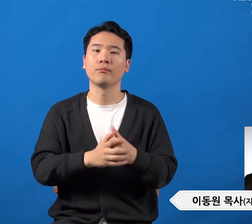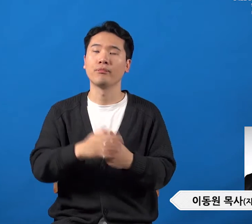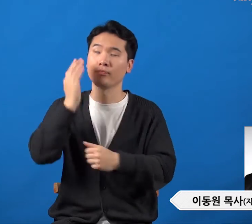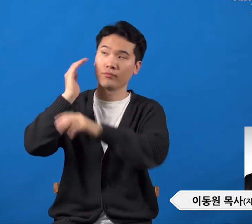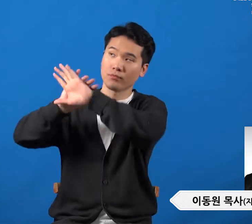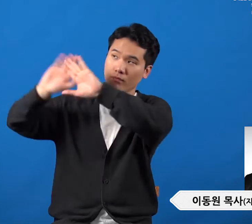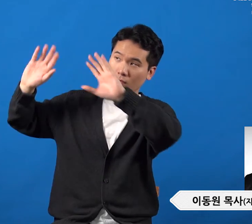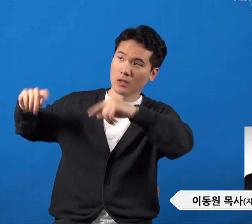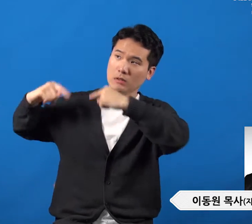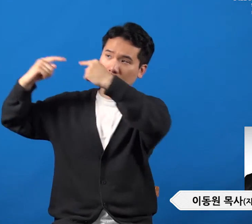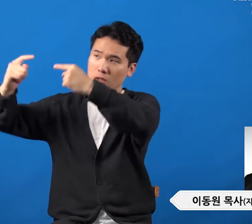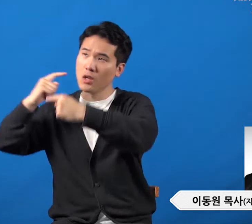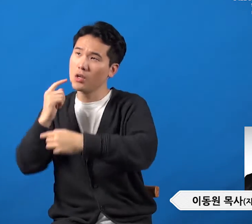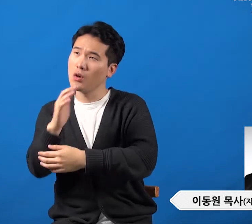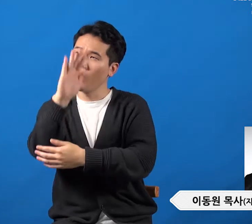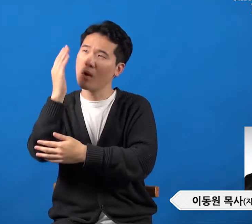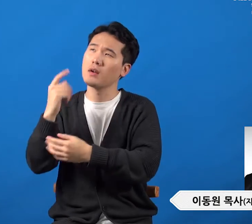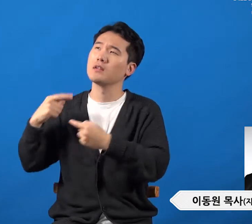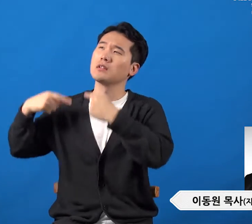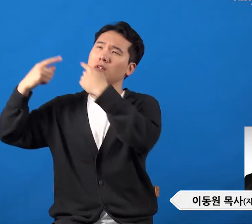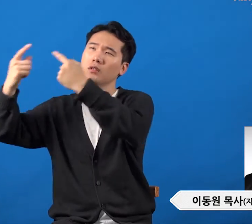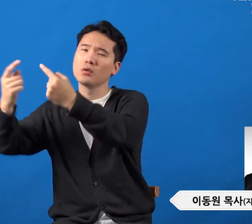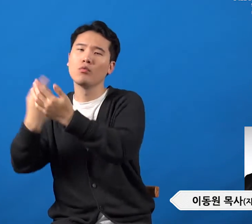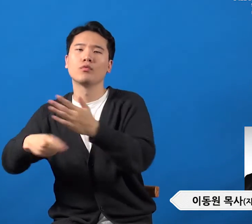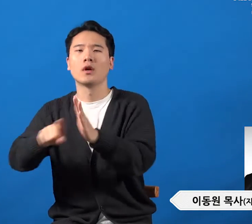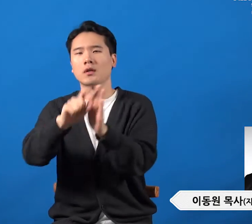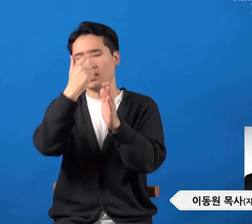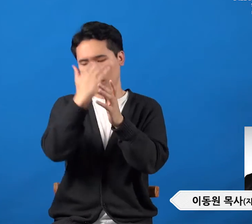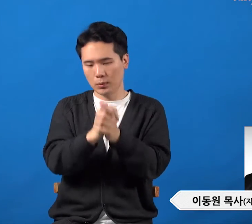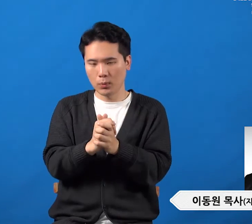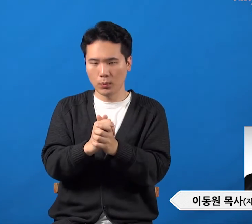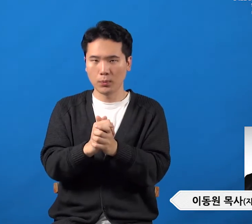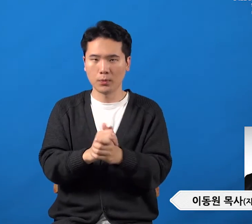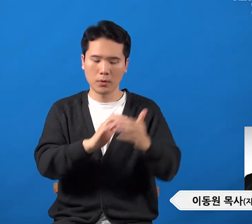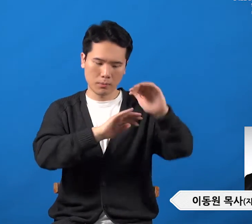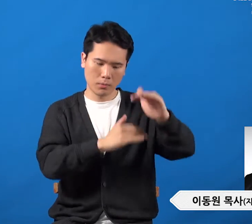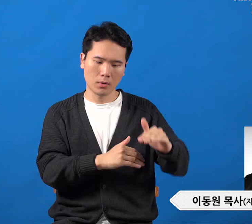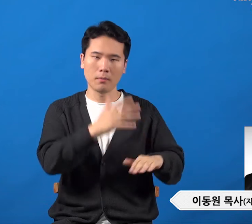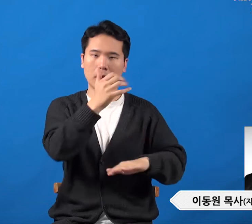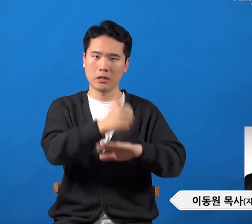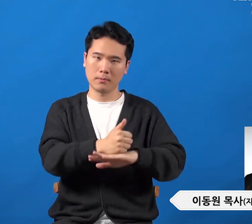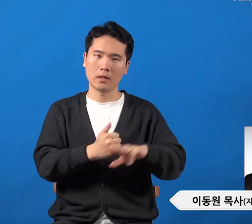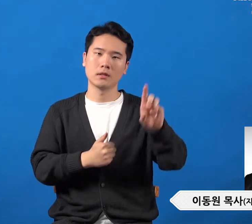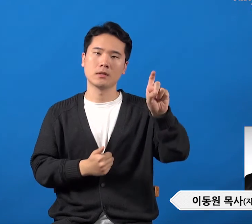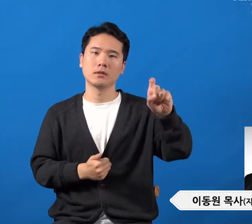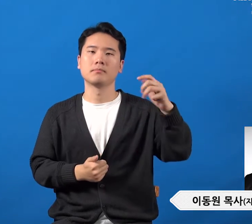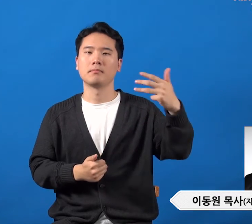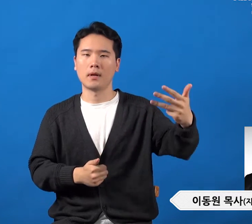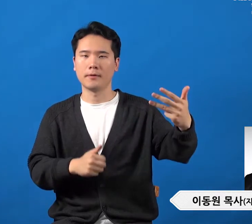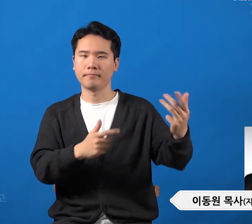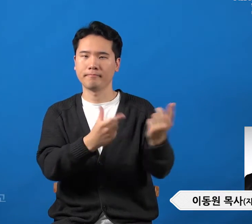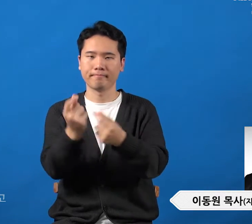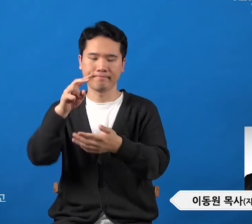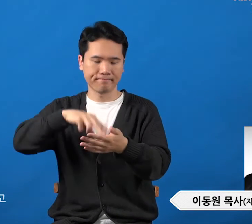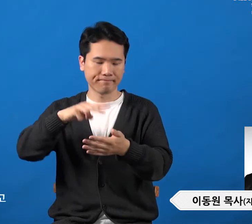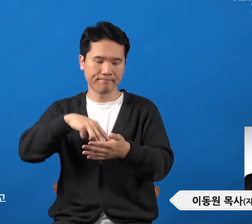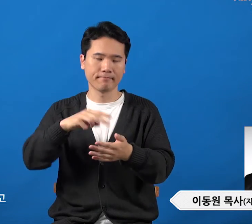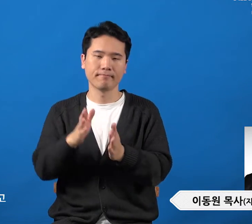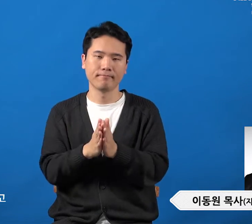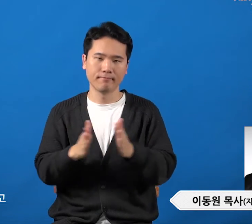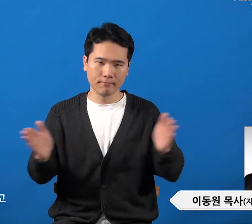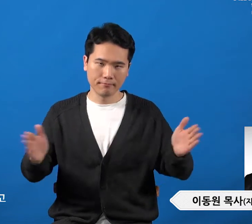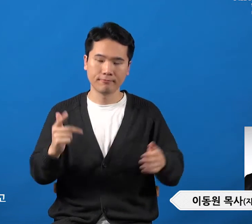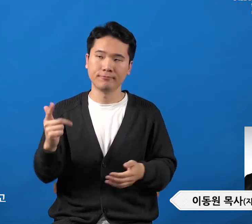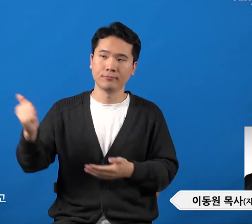천국 영광 입성을 위한 기도입니다. 본문의 마지막 구절 18절을 읽겠습니다. 같이 읽습니다.